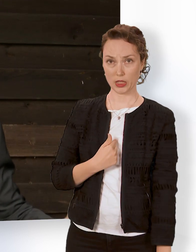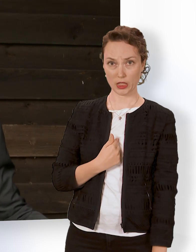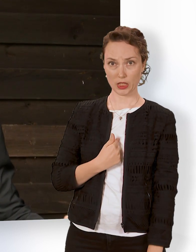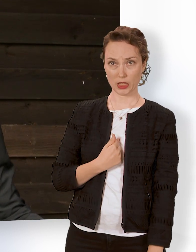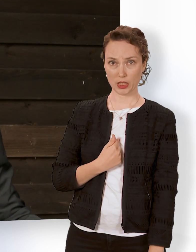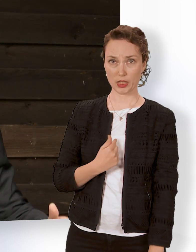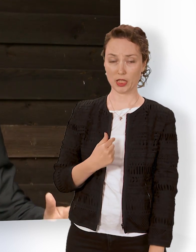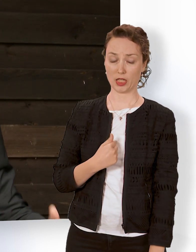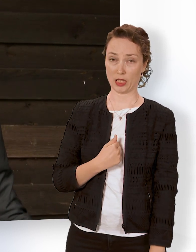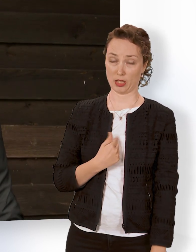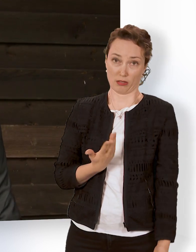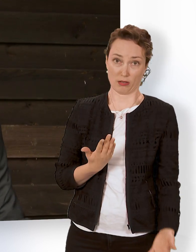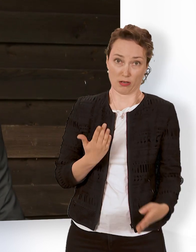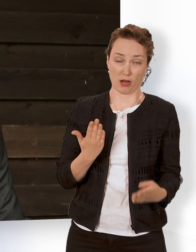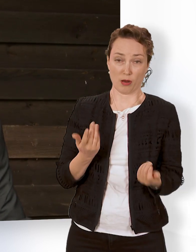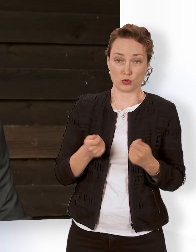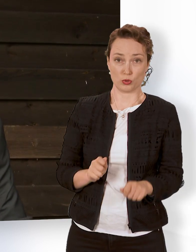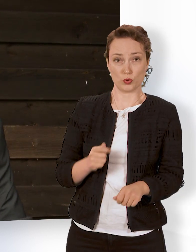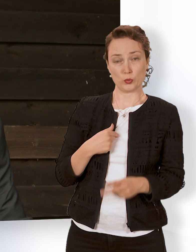am Ende einfach übrig.